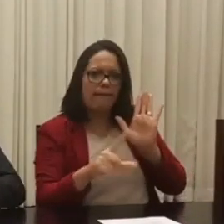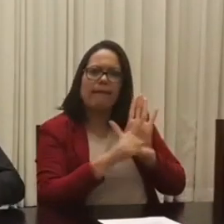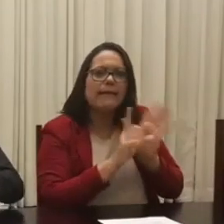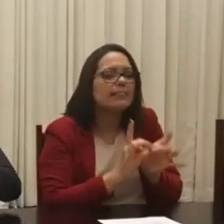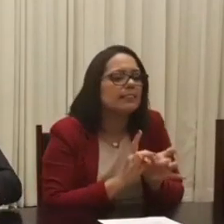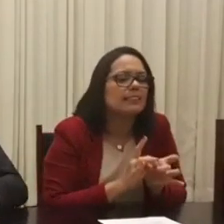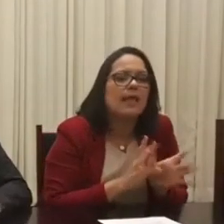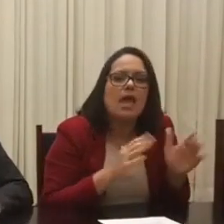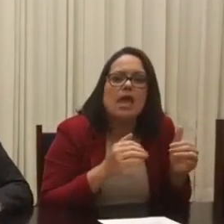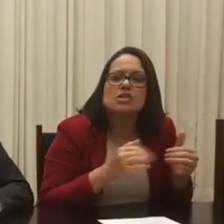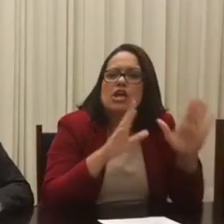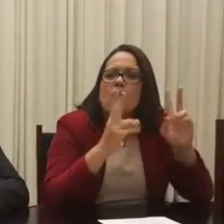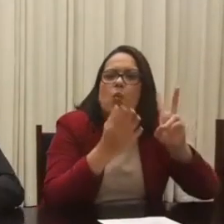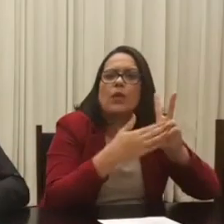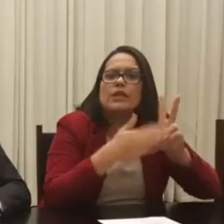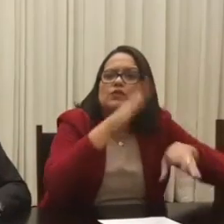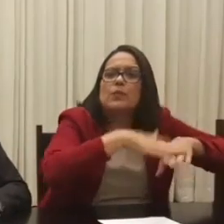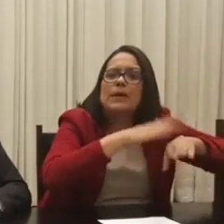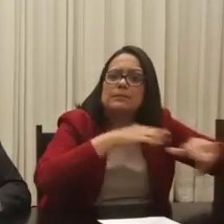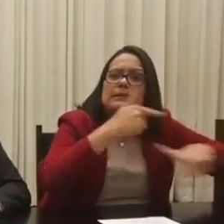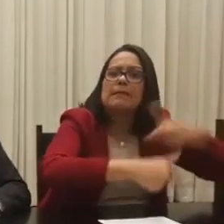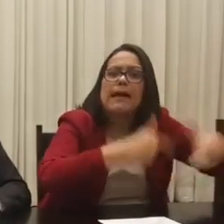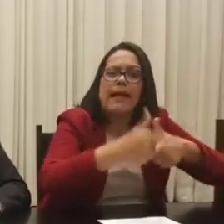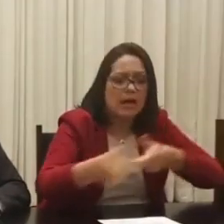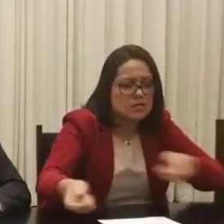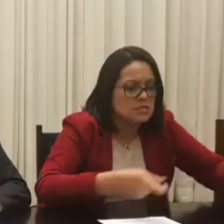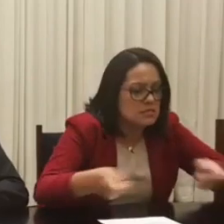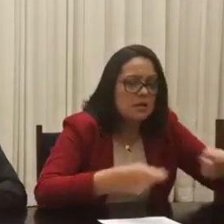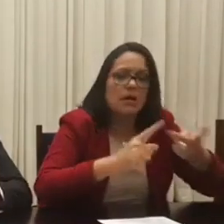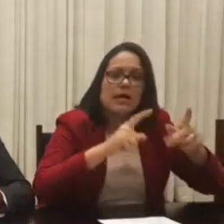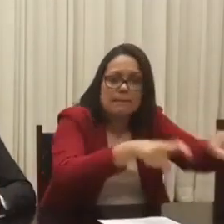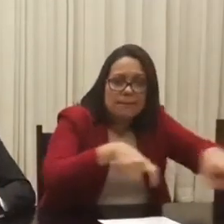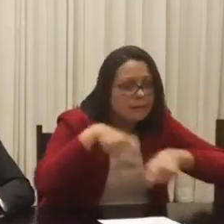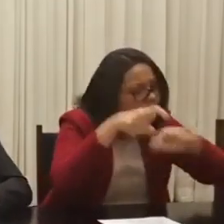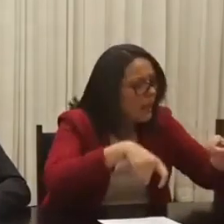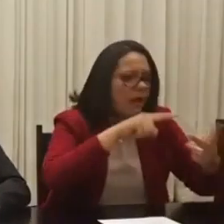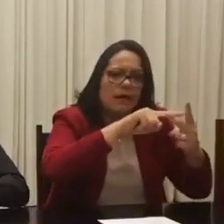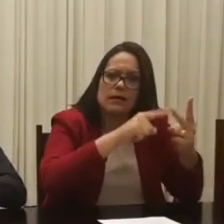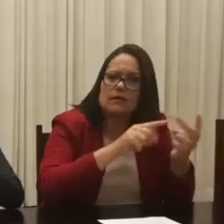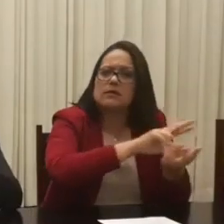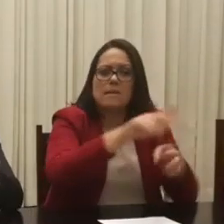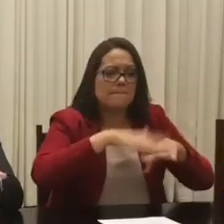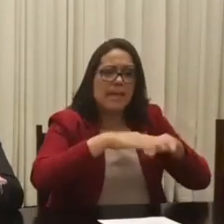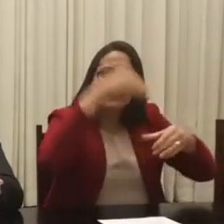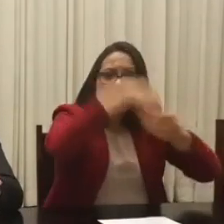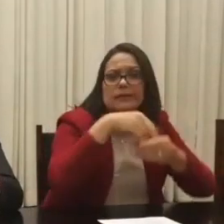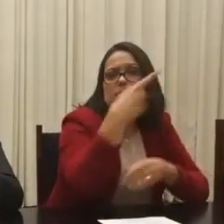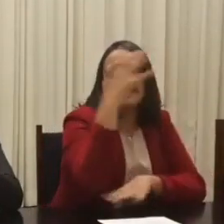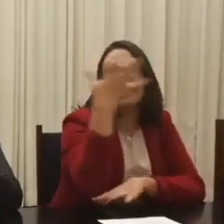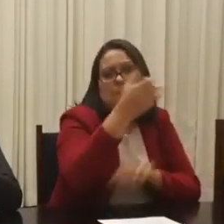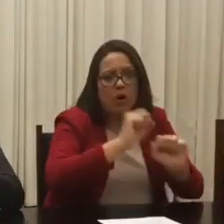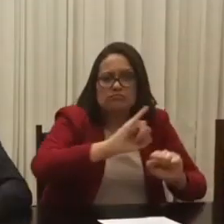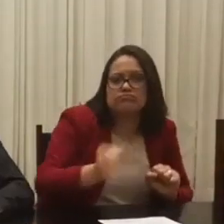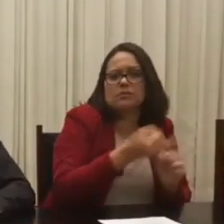índio poder explorar a sua terra. Não é só para garimpar, não. Se quiser plantar alguma coisa lá, que plante e faça um bom proveito da sua terra.